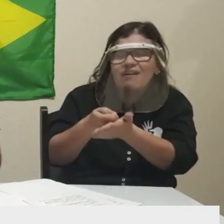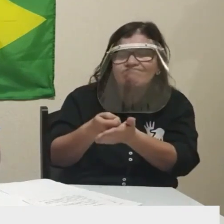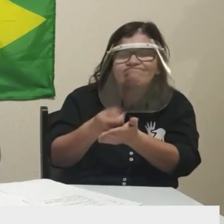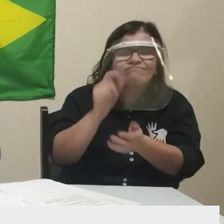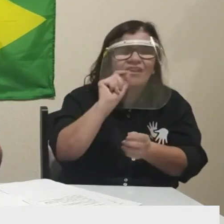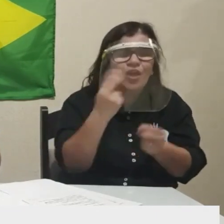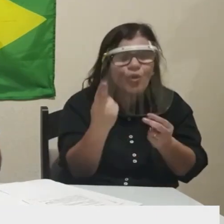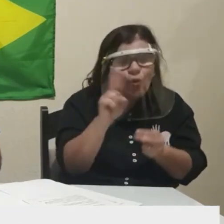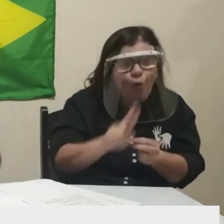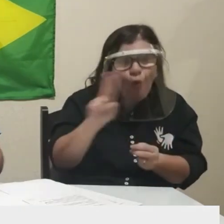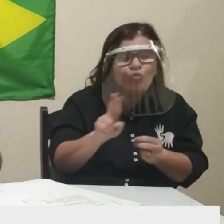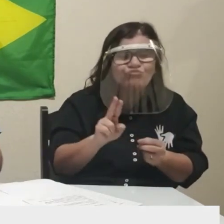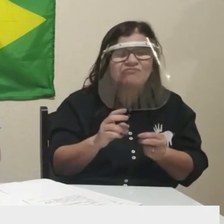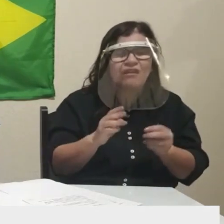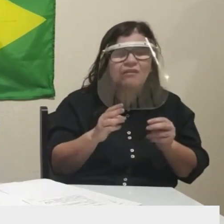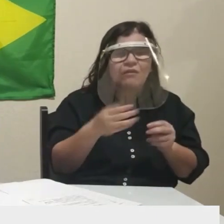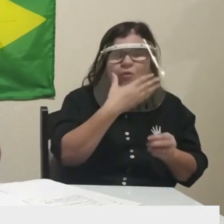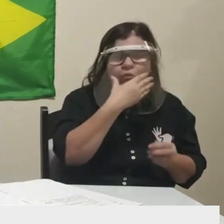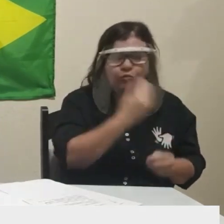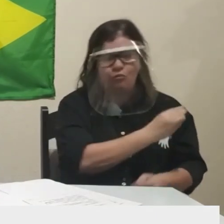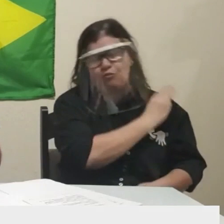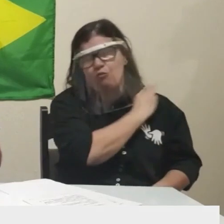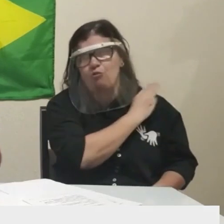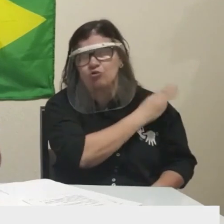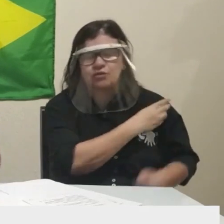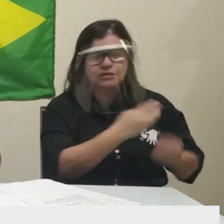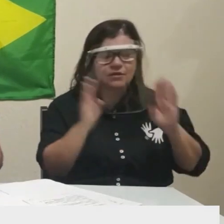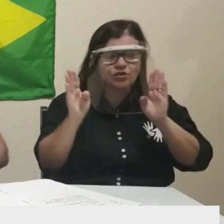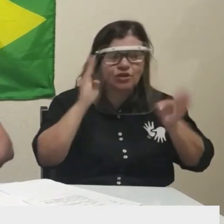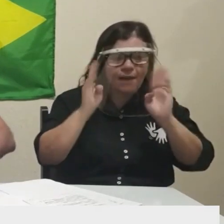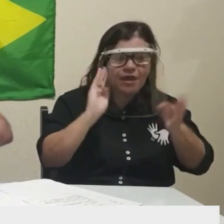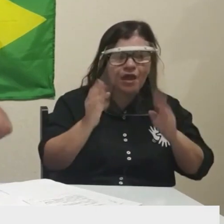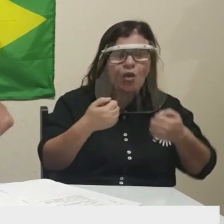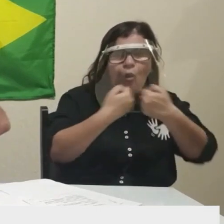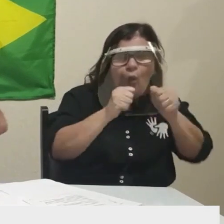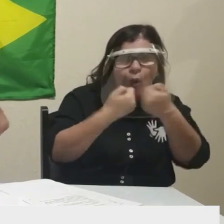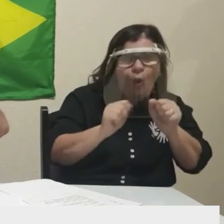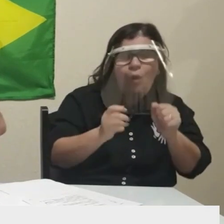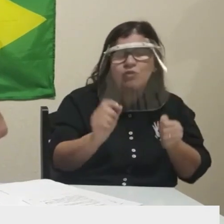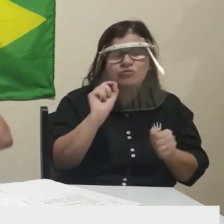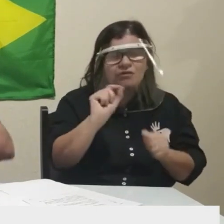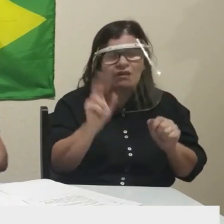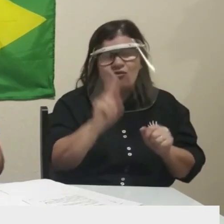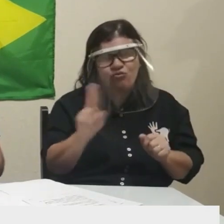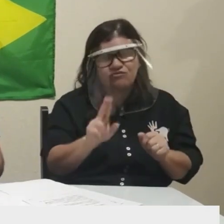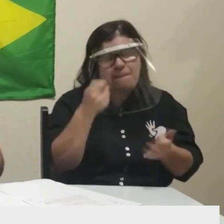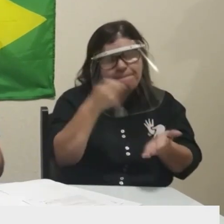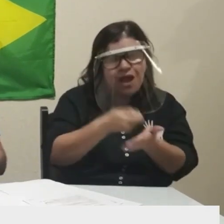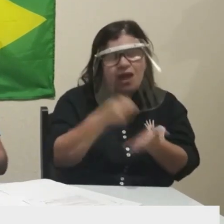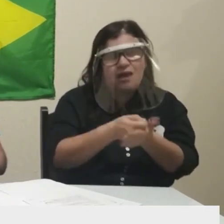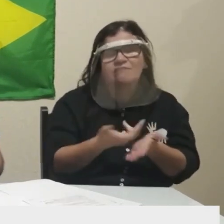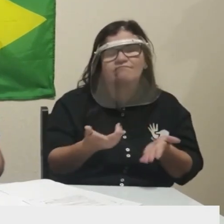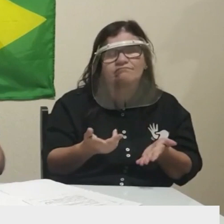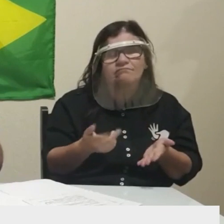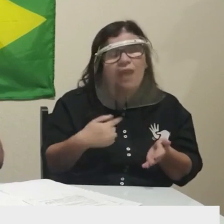caminhão, o dono da empresa, ia pagar, mas ia descontar na ponta da linha, né? Seria outra tomada de 3 pinos. Eu falei para o Paulo Guedes,